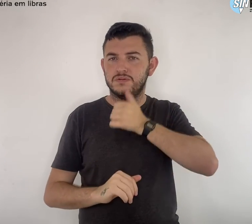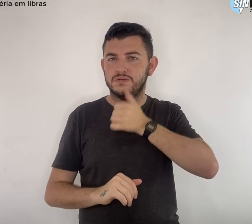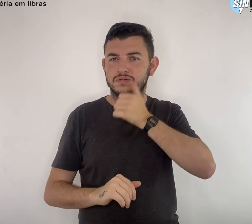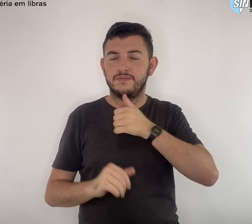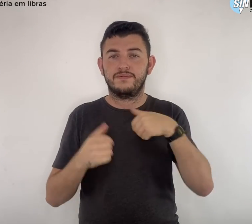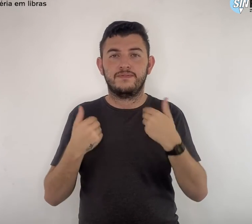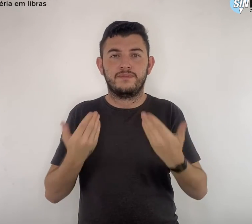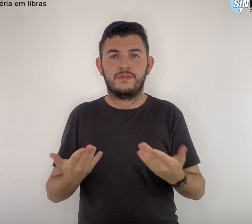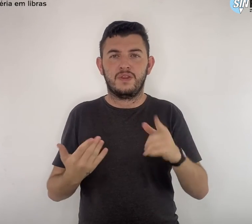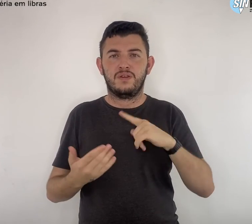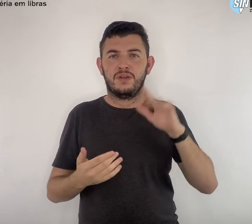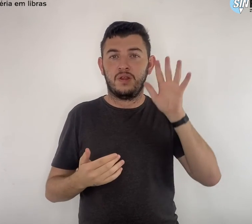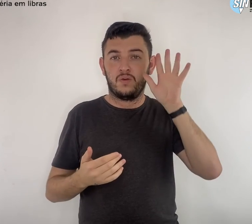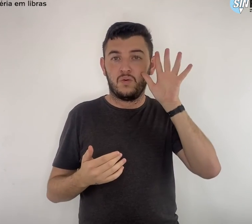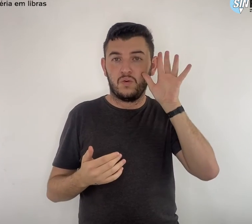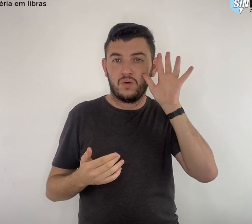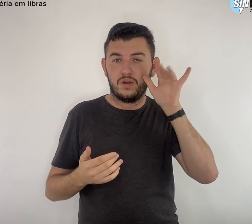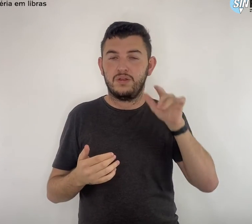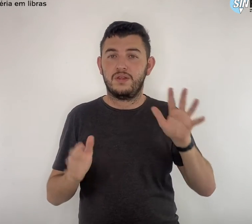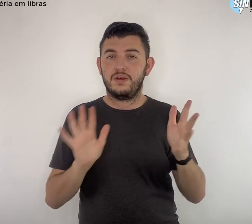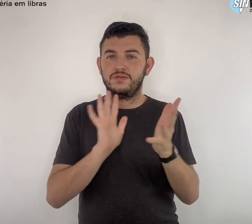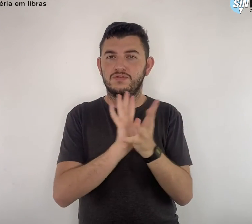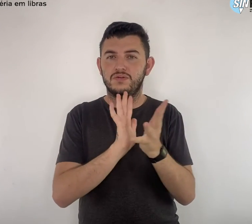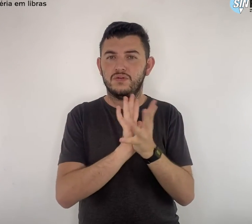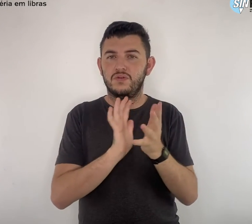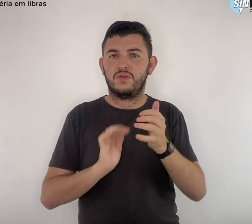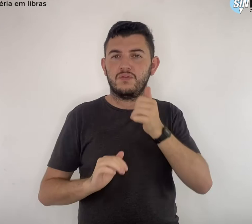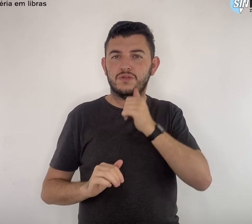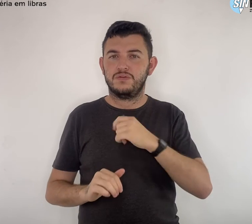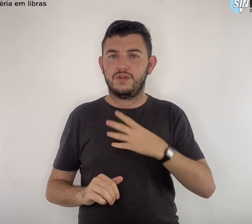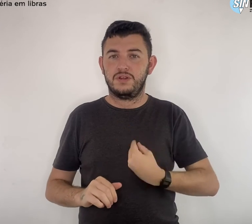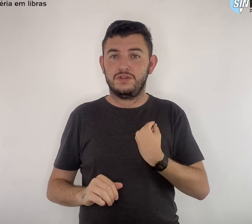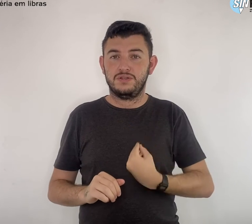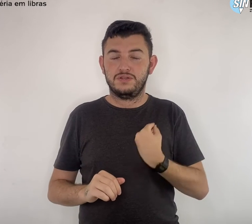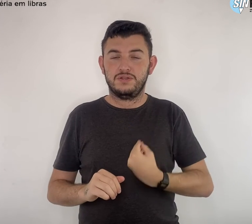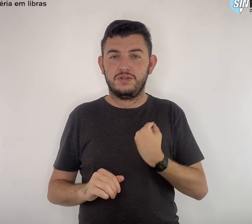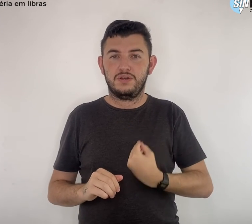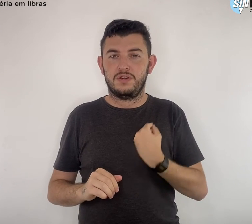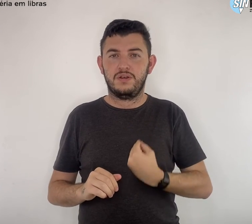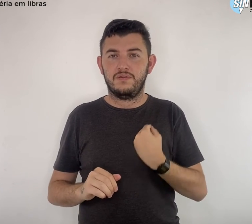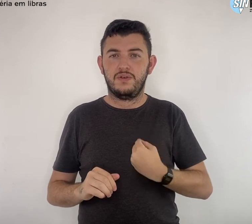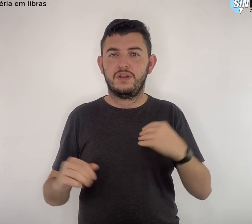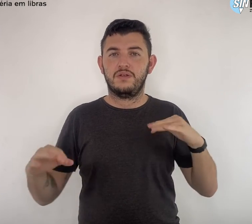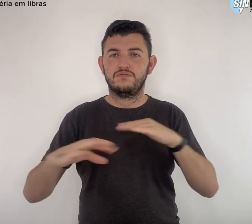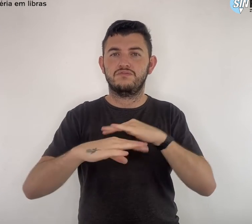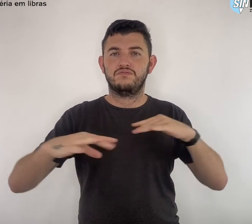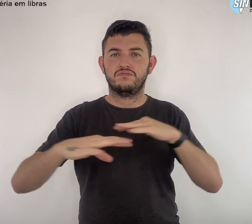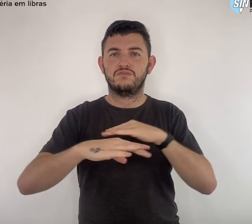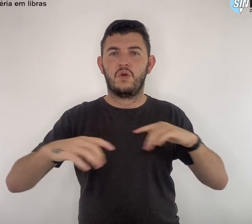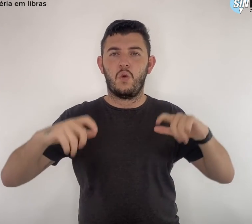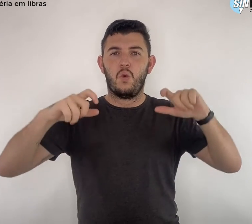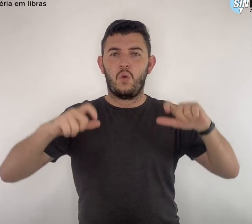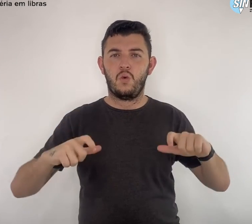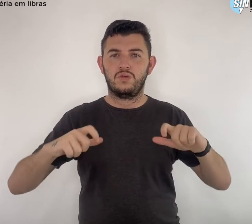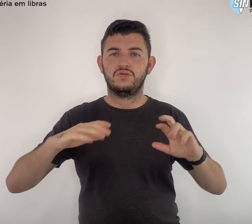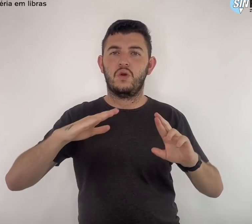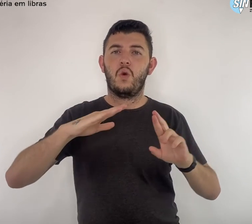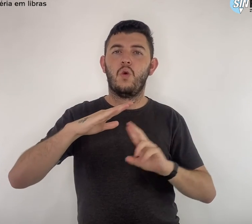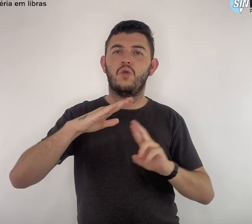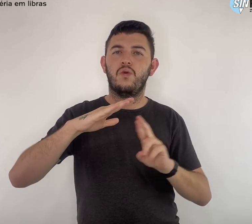as mulheres. Recebido com curiosidade pelas mulheres que transitavam na rodoviária do Plano